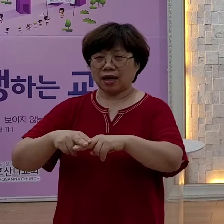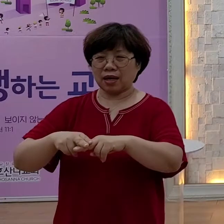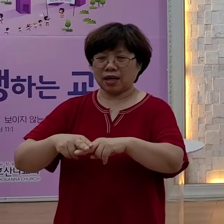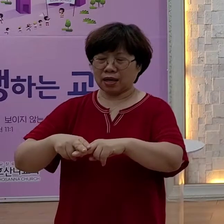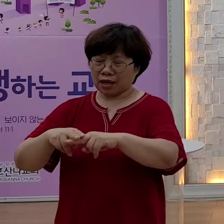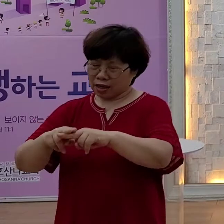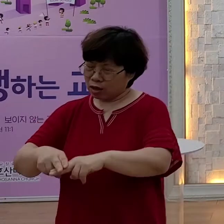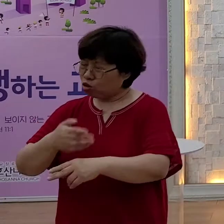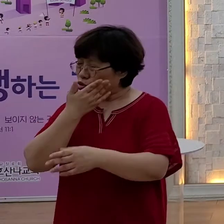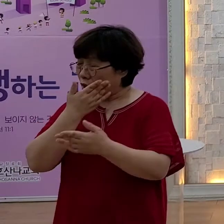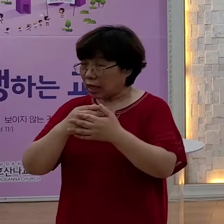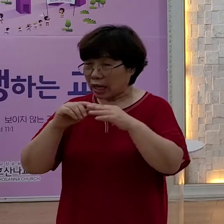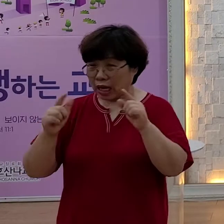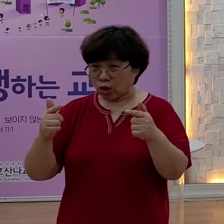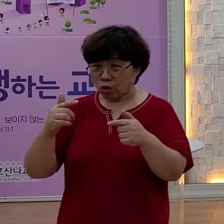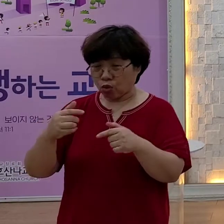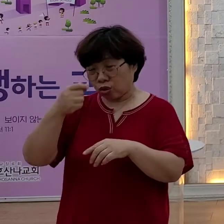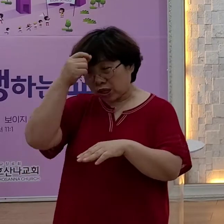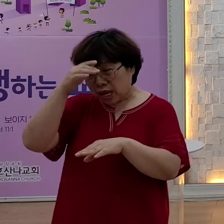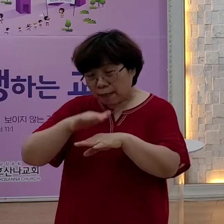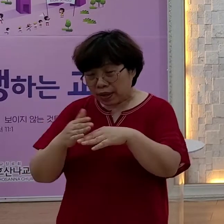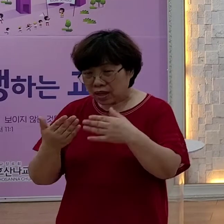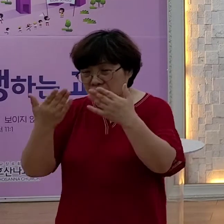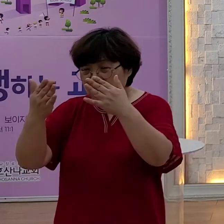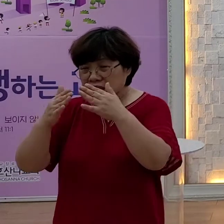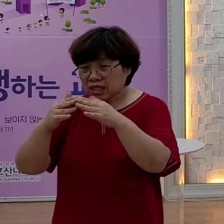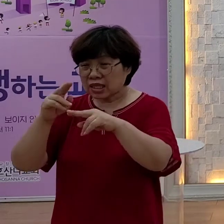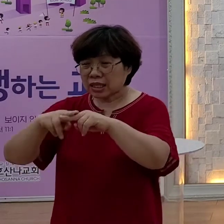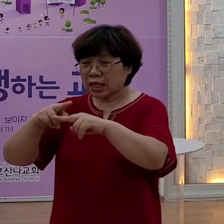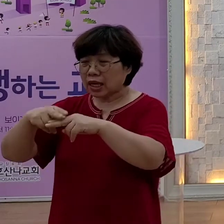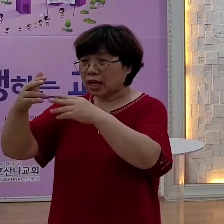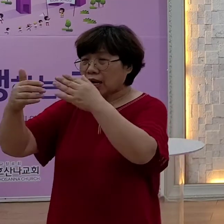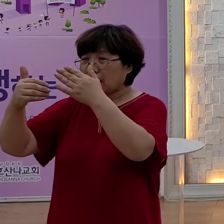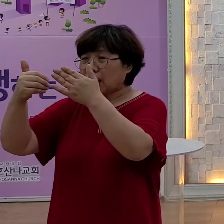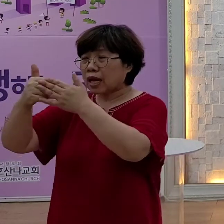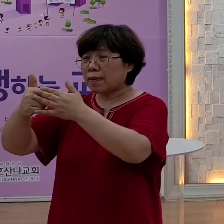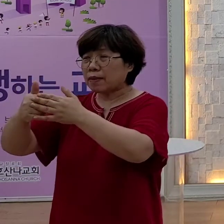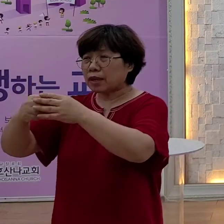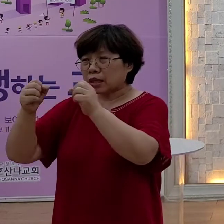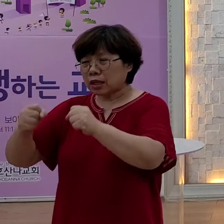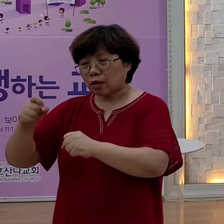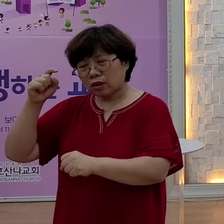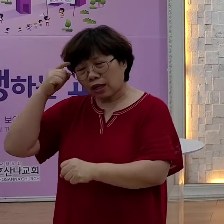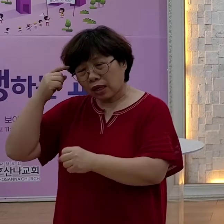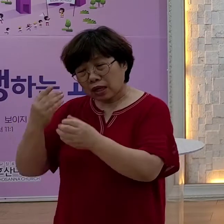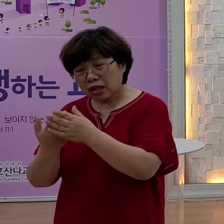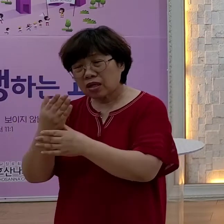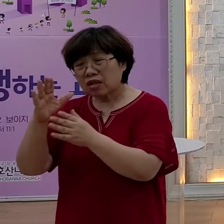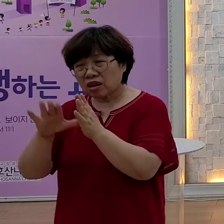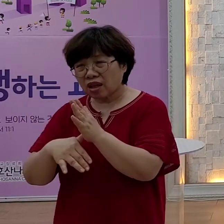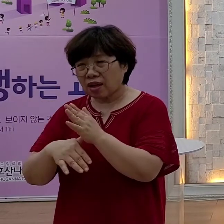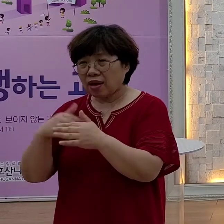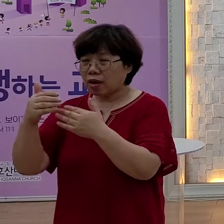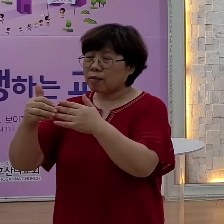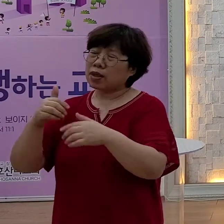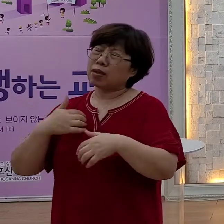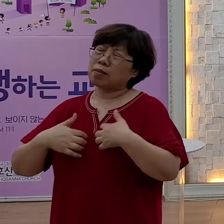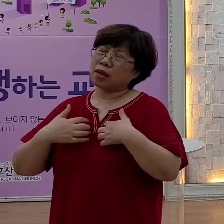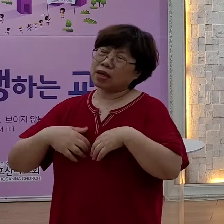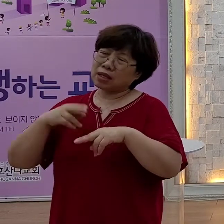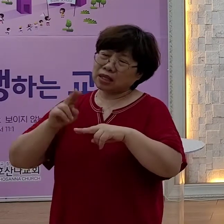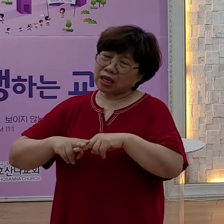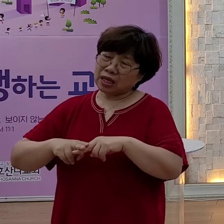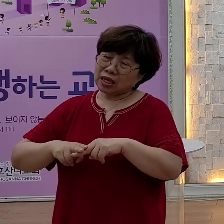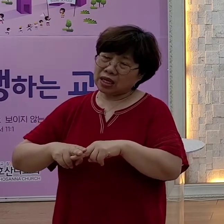계시다고 믿는다면 하나님이 기뻐하실 자리에 앉는 자가 가장 복된 자입니다.